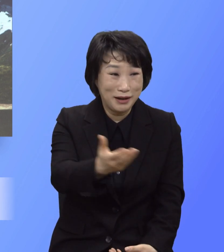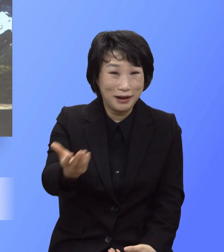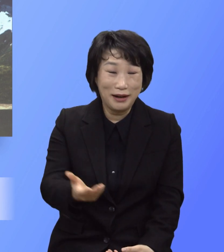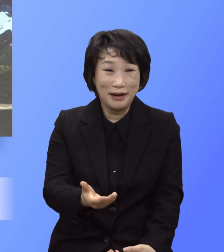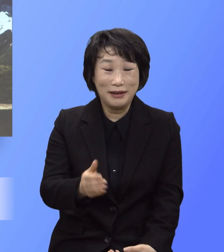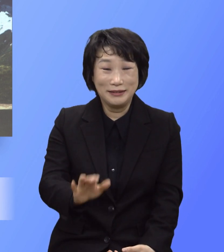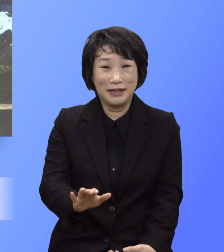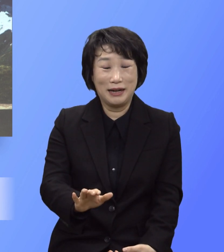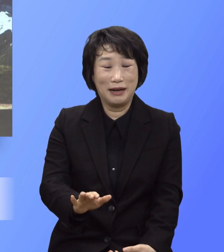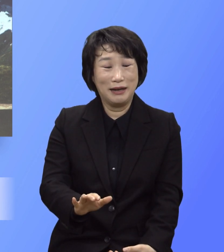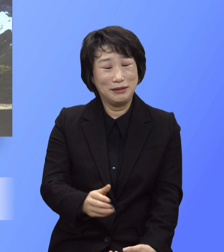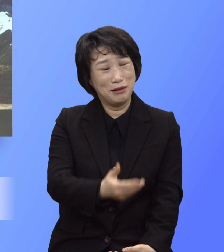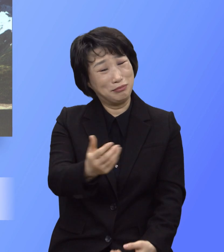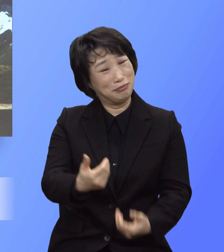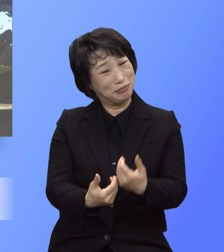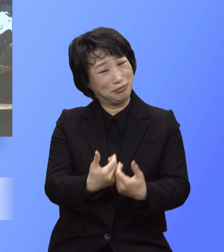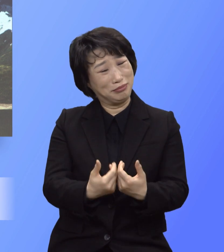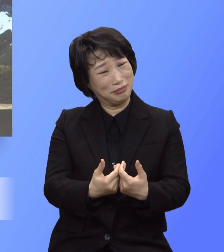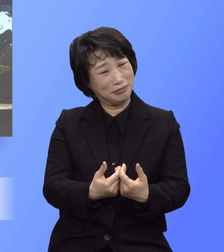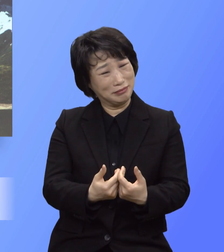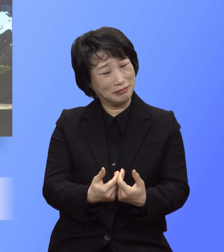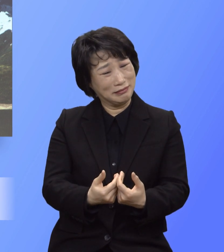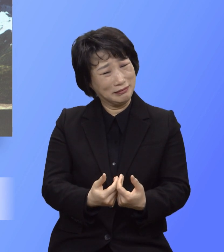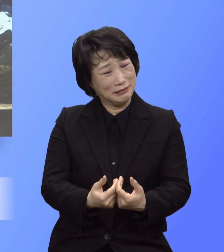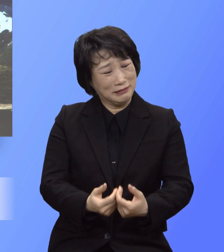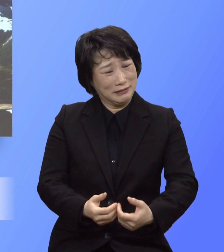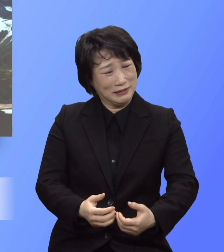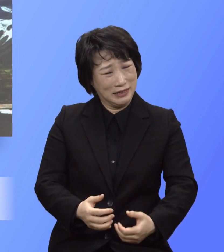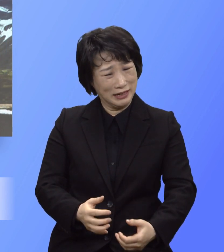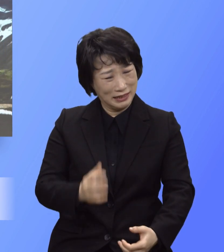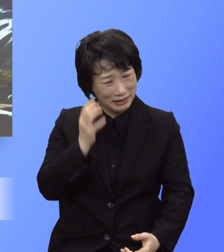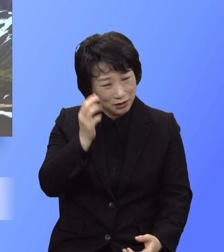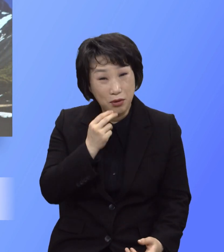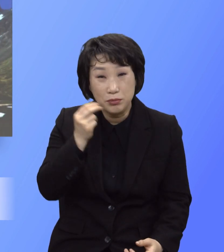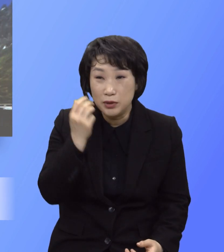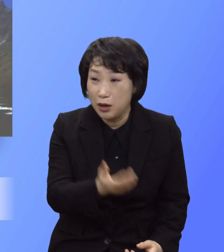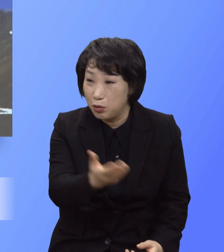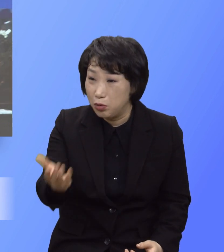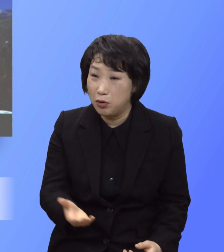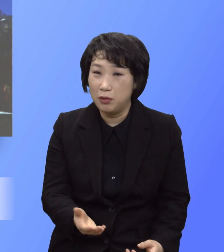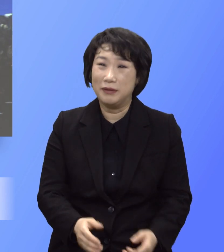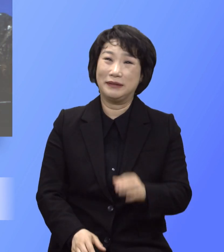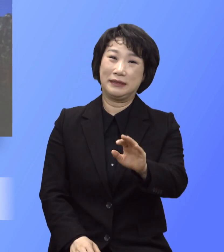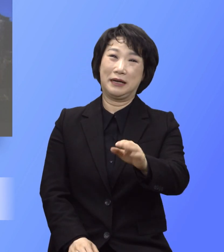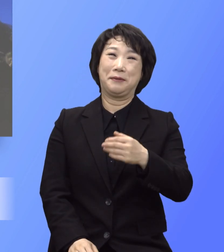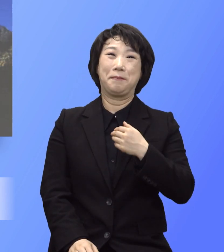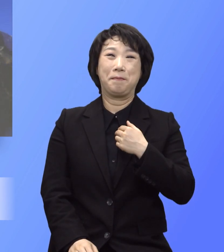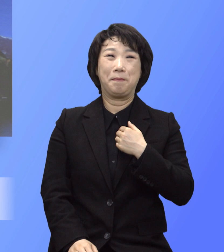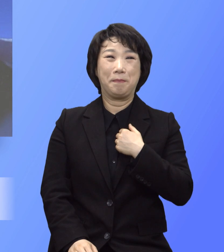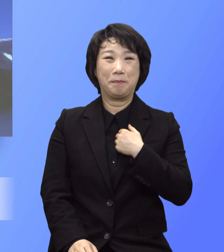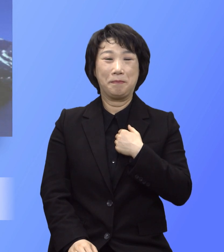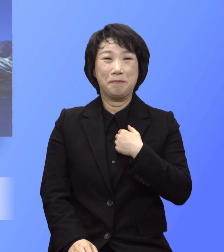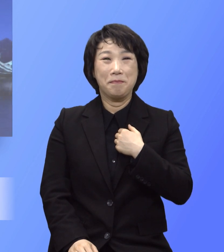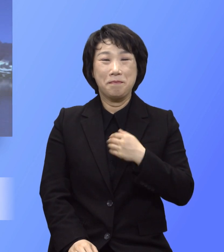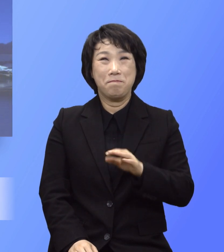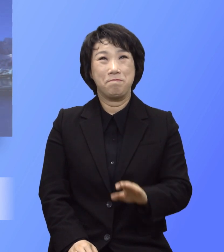여러분 굉장히 불편하지 않느냐 이 말이요. 예, 죄송합니다.